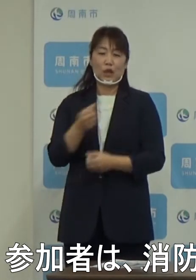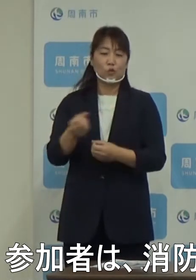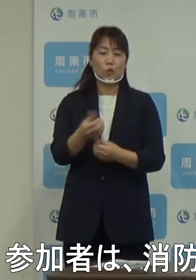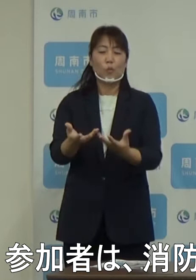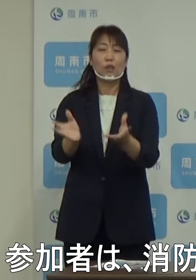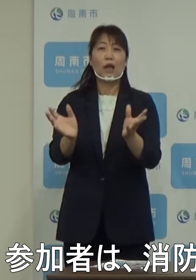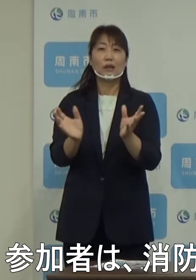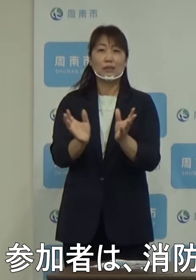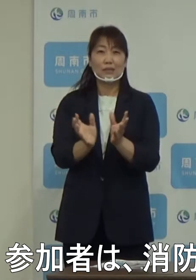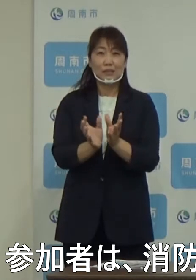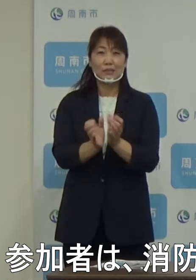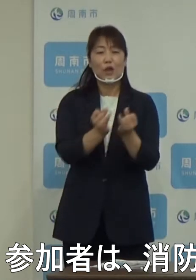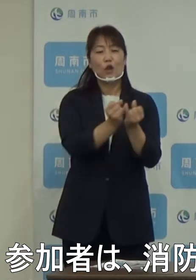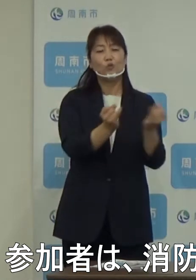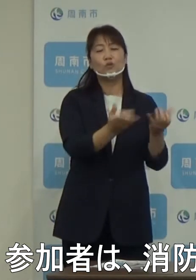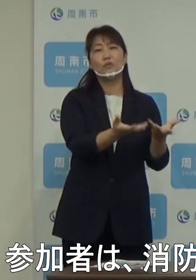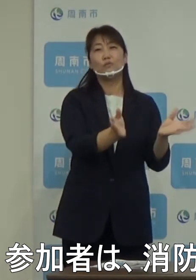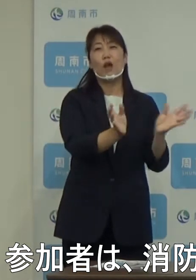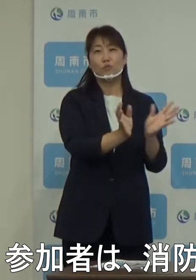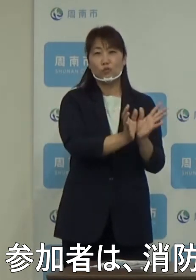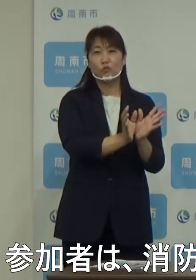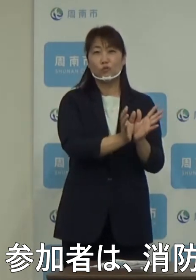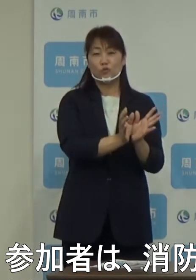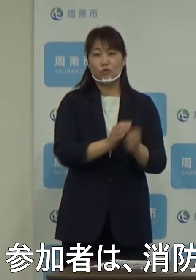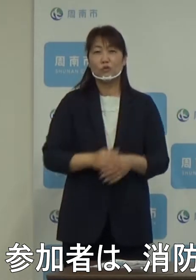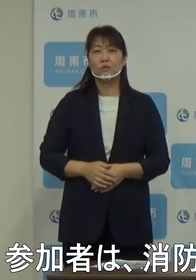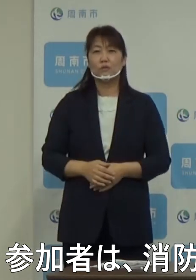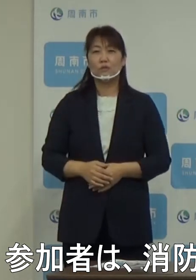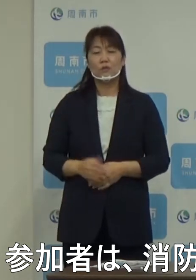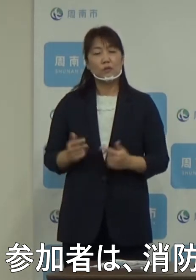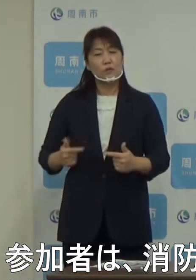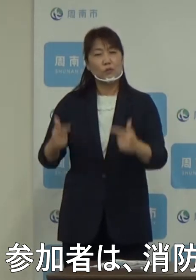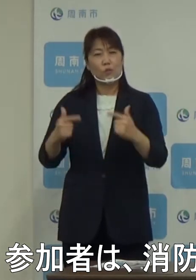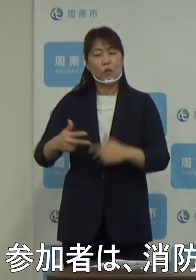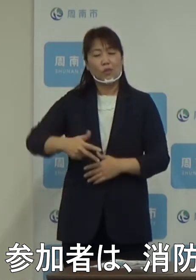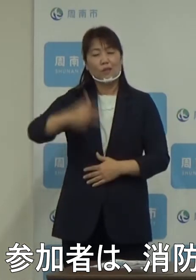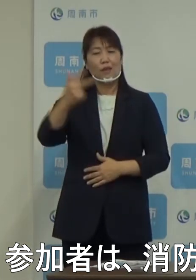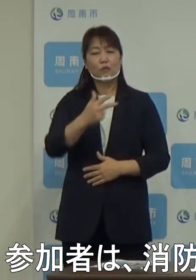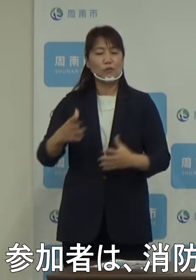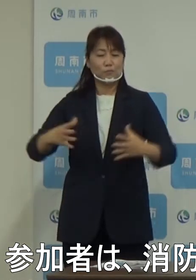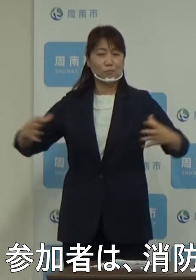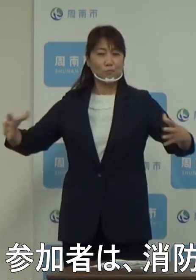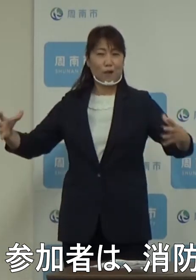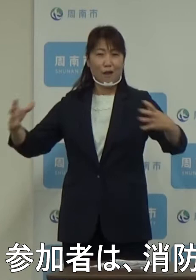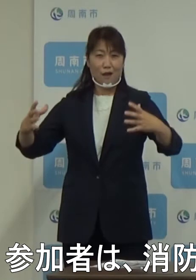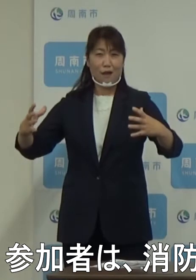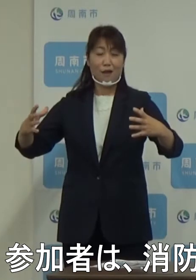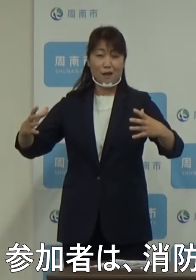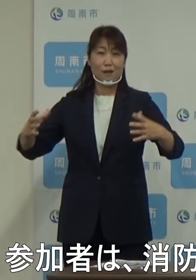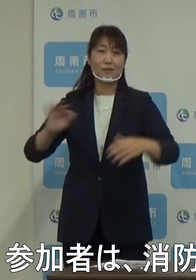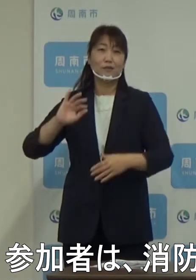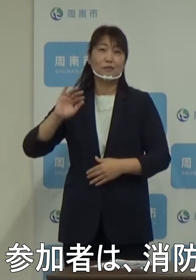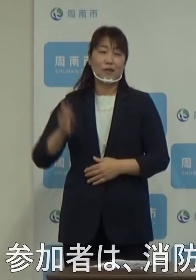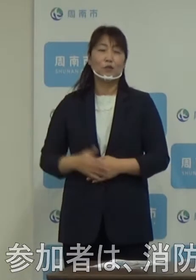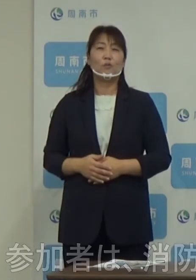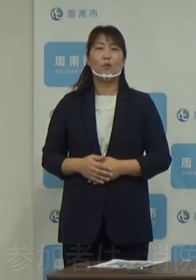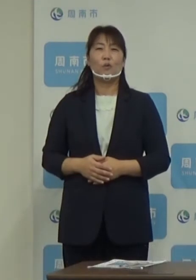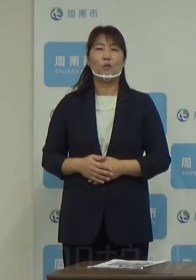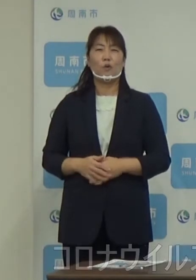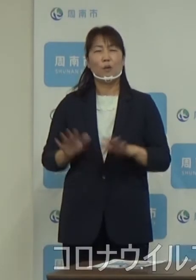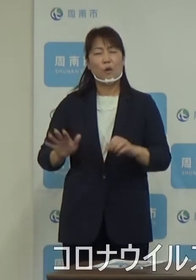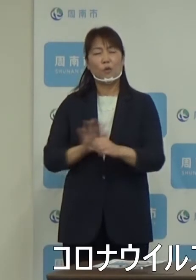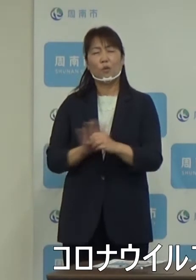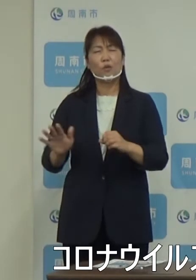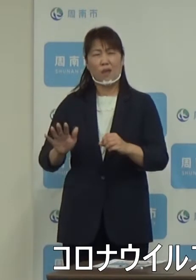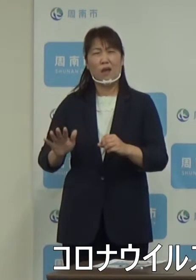防団員と婦人防火クラブで、例年は700名程度で実施しておりますが、今回はコ